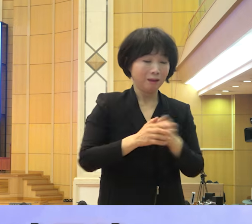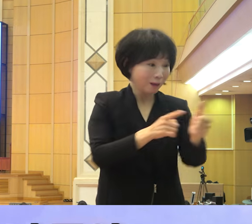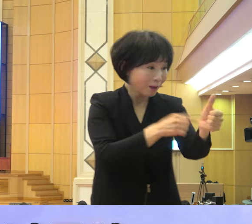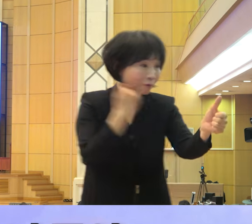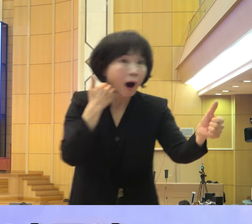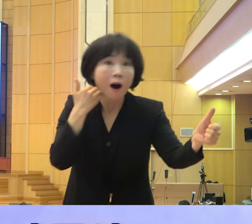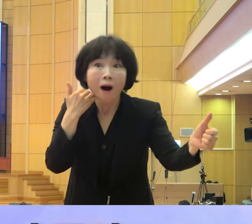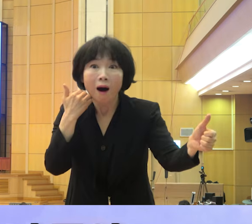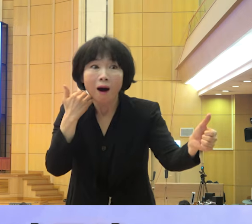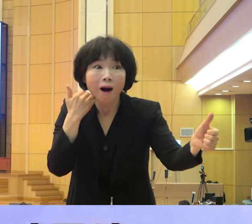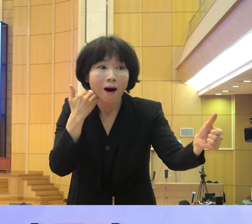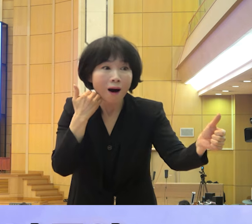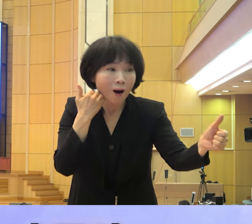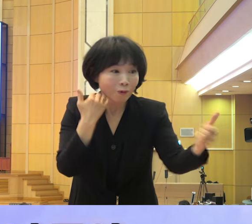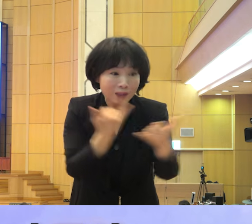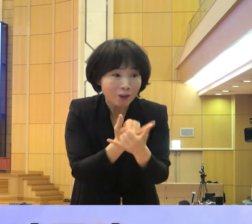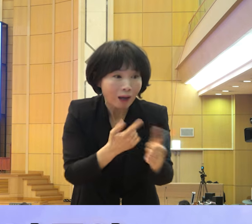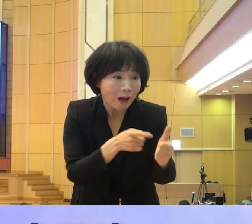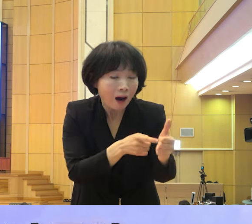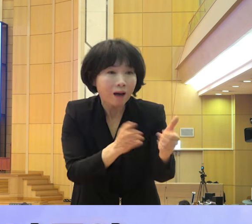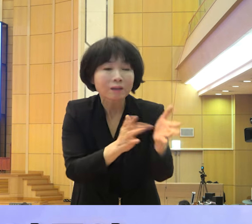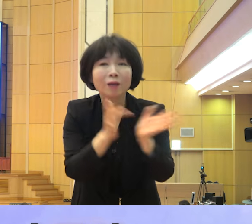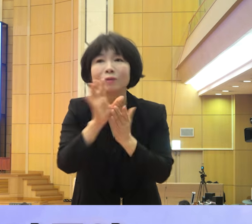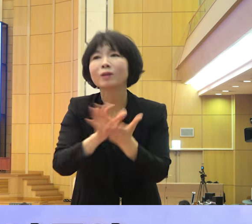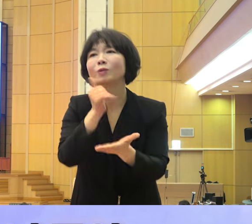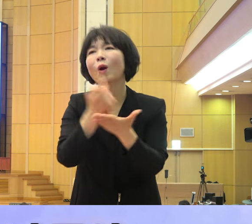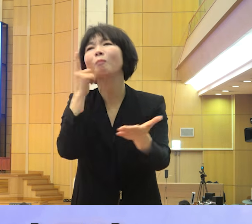해? 거기에서